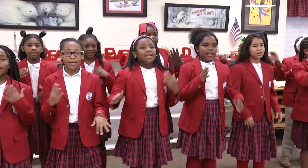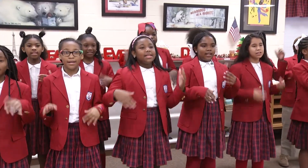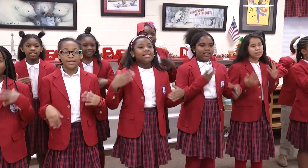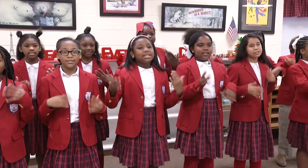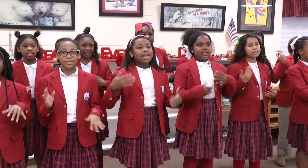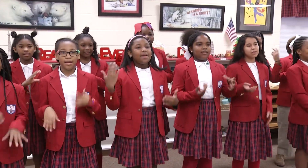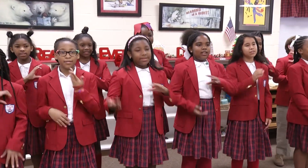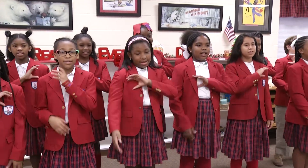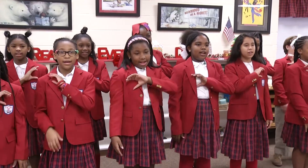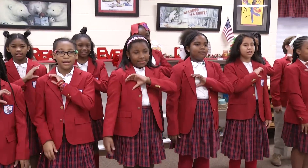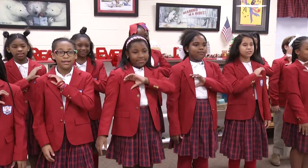Feliz Navidad.